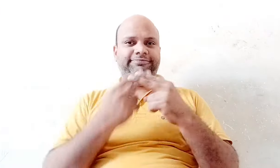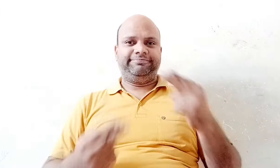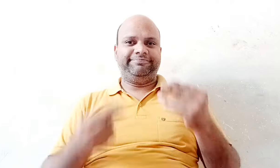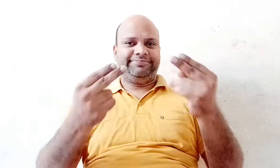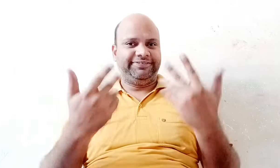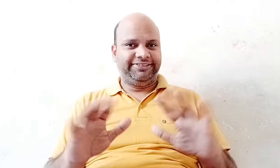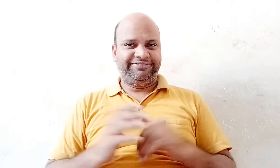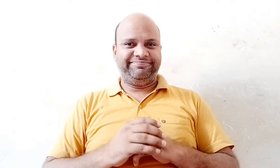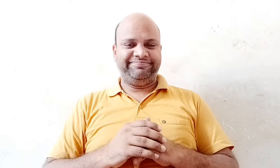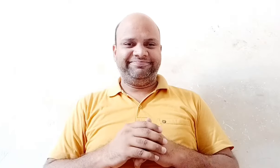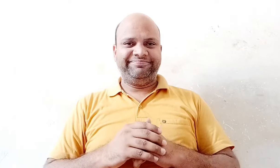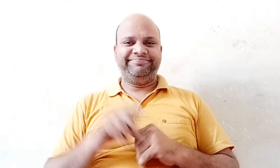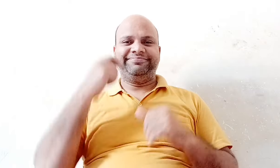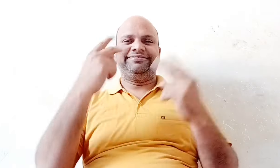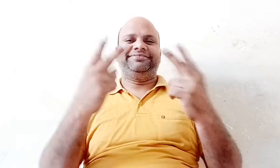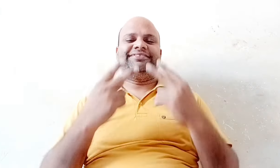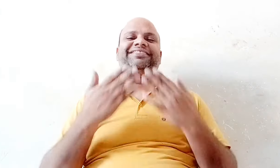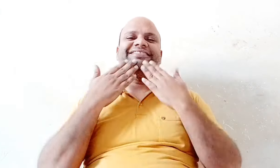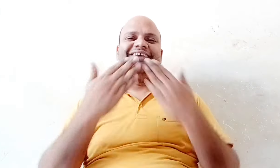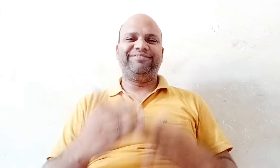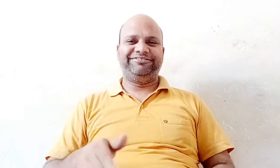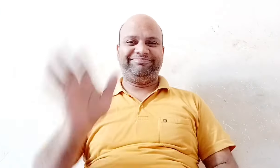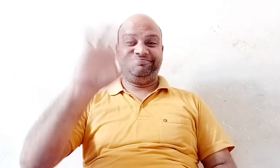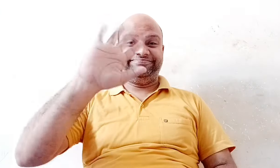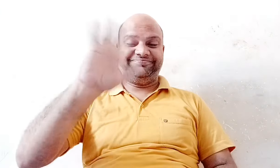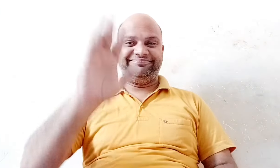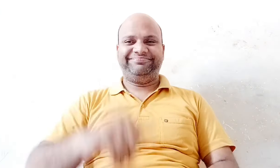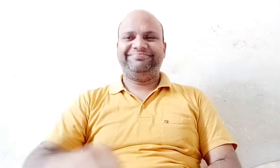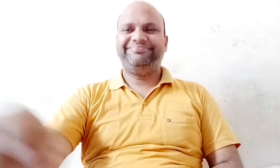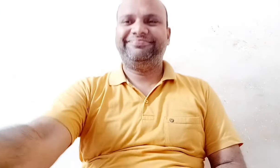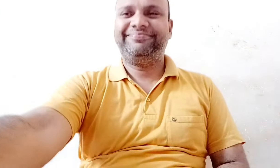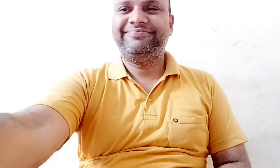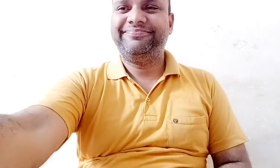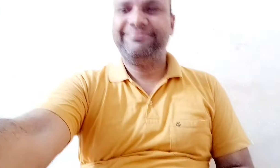Vetanamana Raja Sarakara Vara Deya Satavem Vetana Ayoga Ki Anasara Safai Karmakari